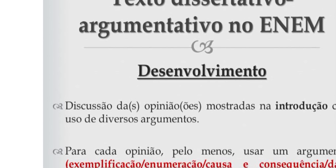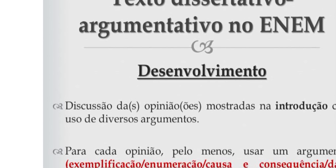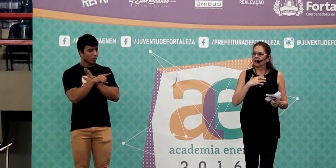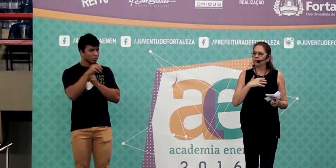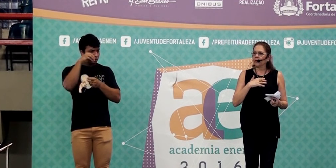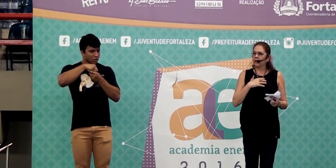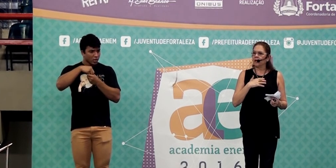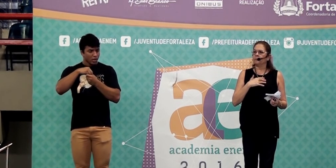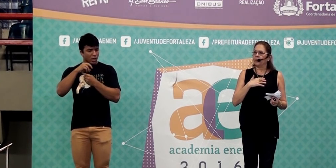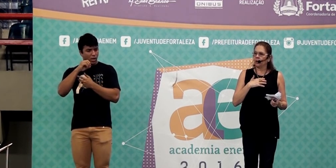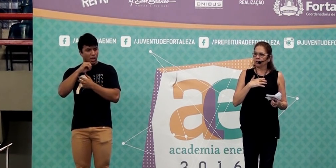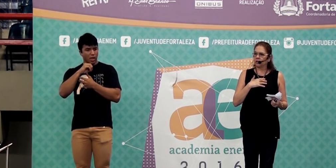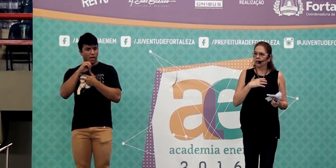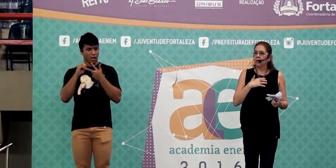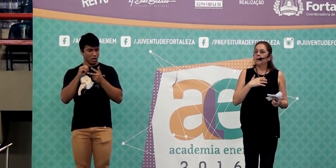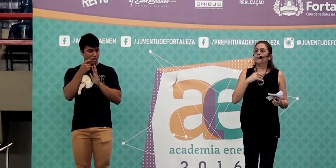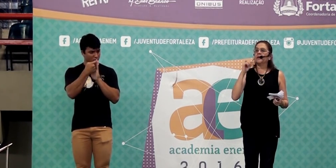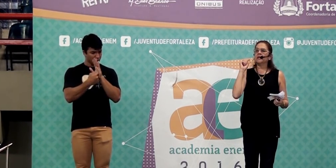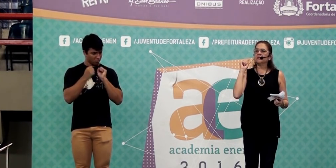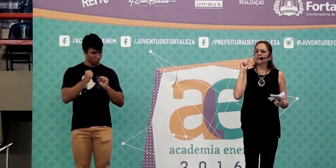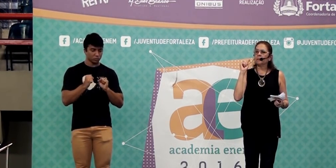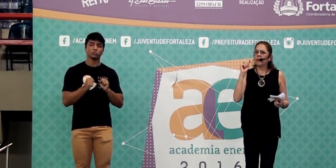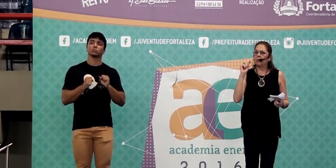na redação do Enem? Pode.